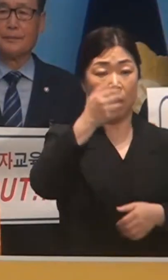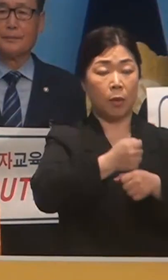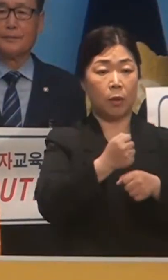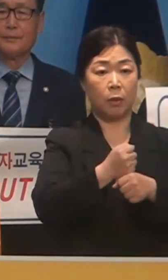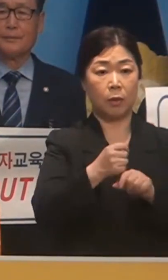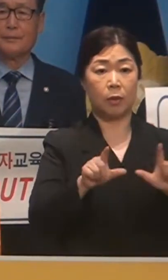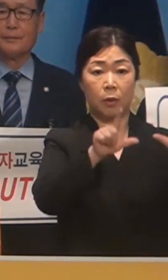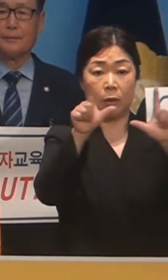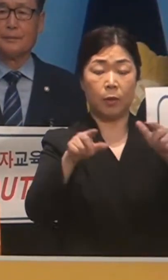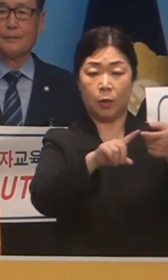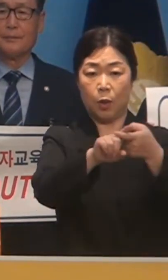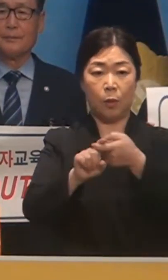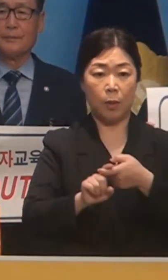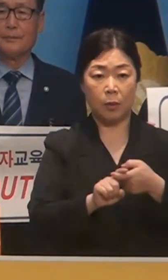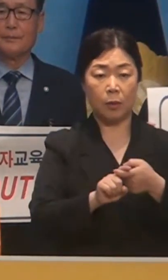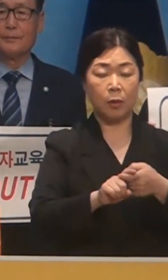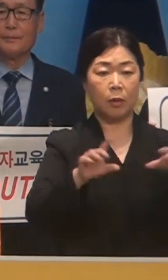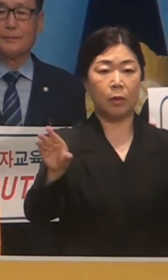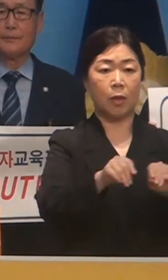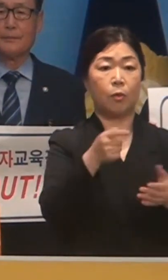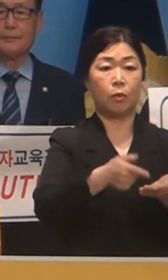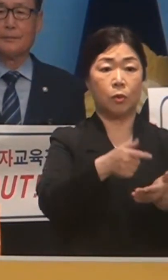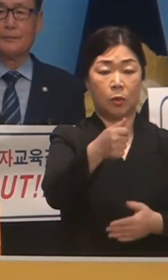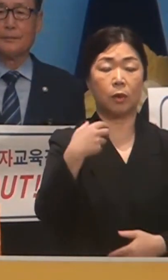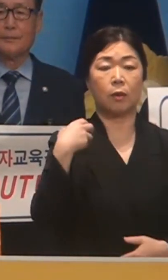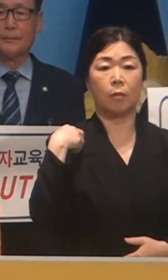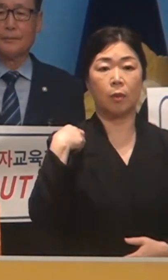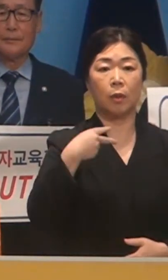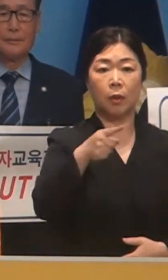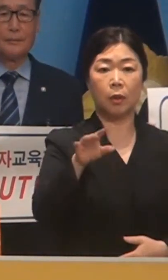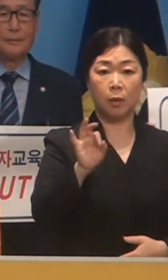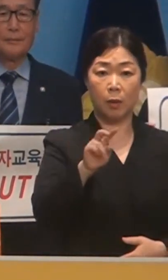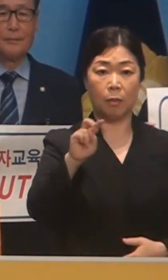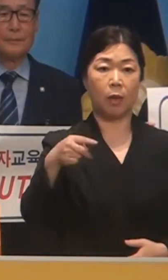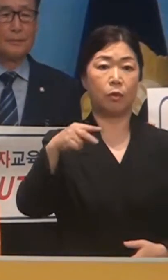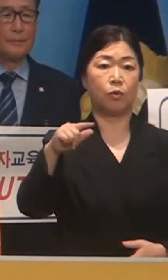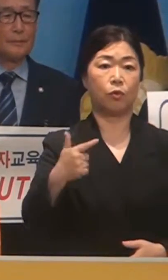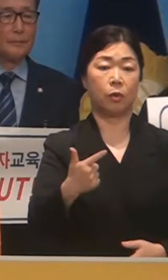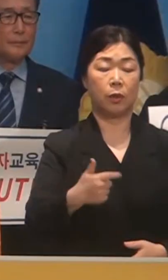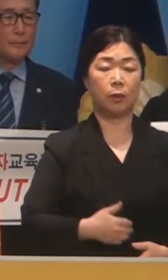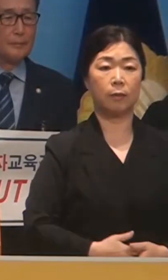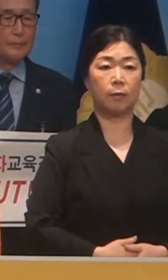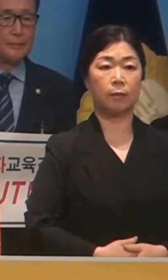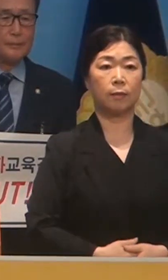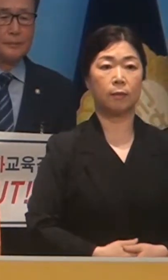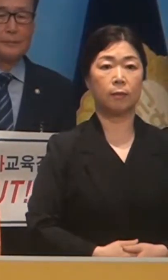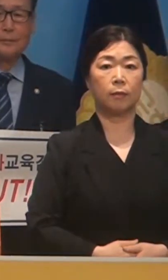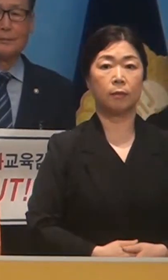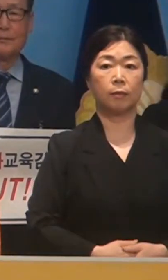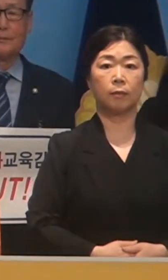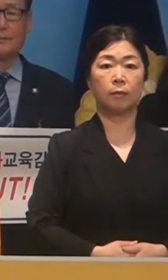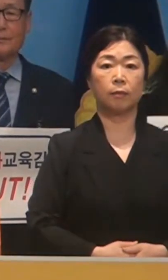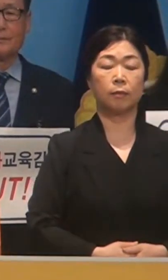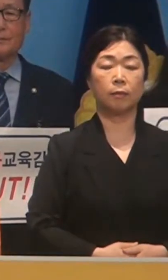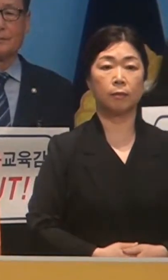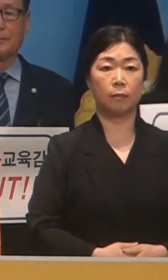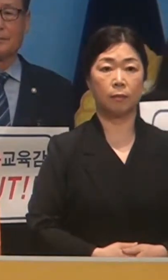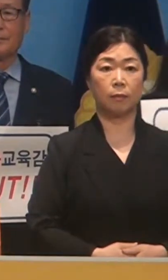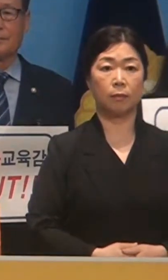만들어가는 시민연합 사무총장이신 우리 성만순 총장님, 저 앞에